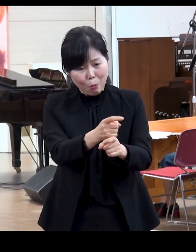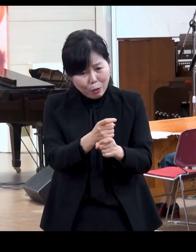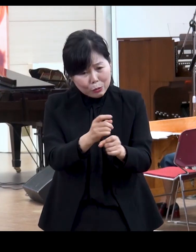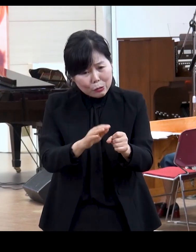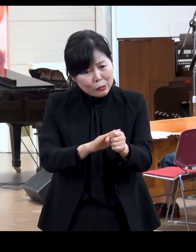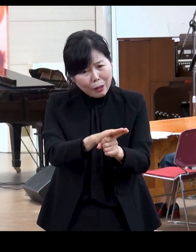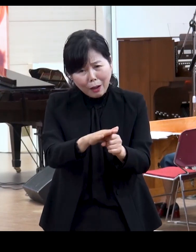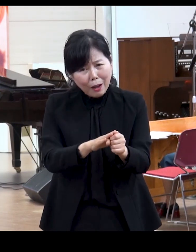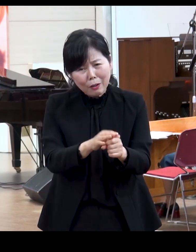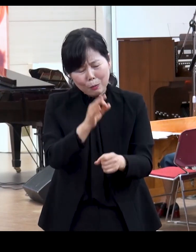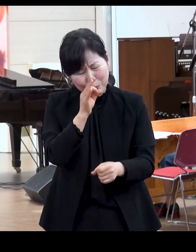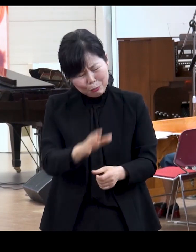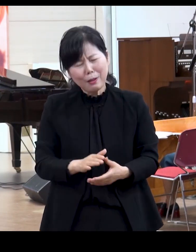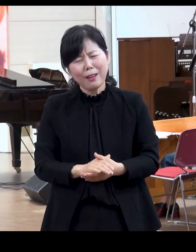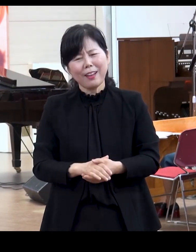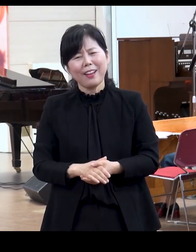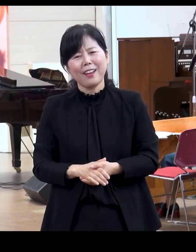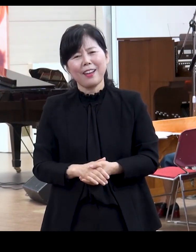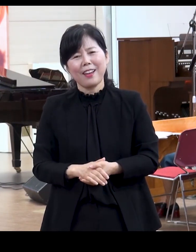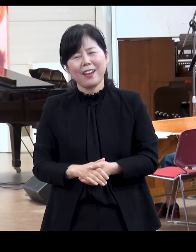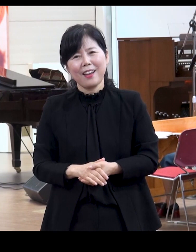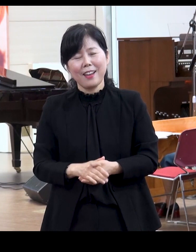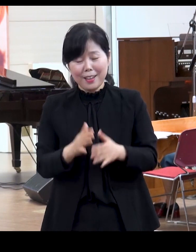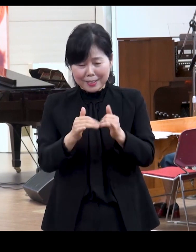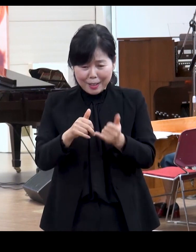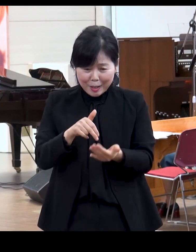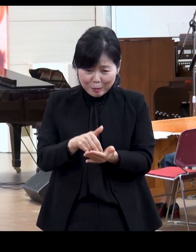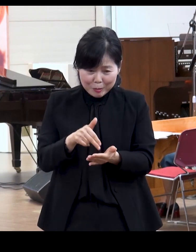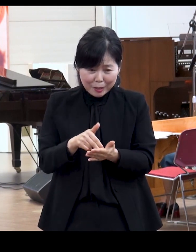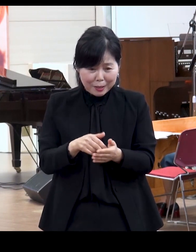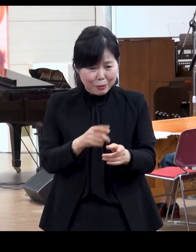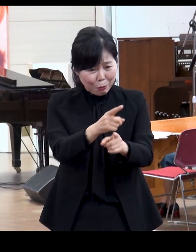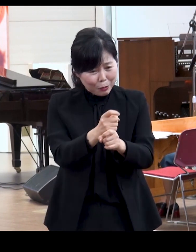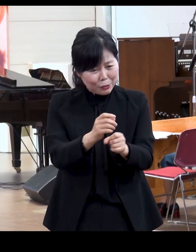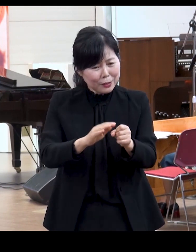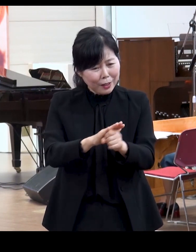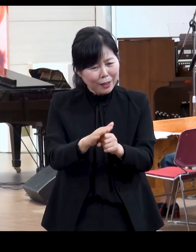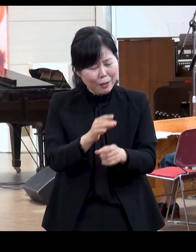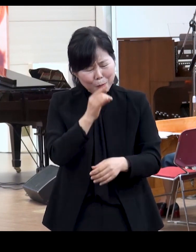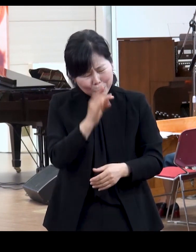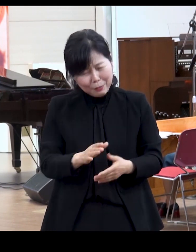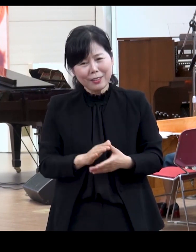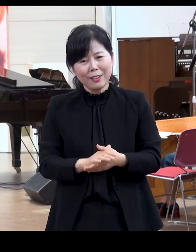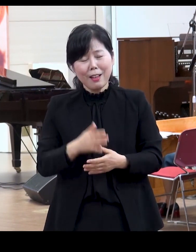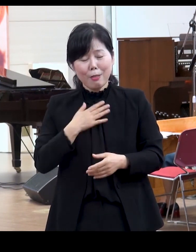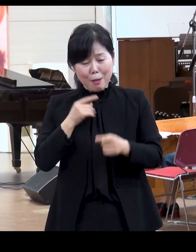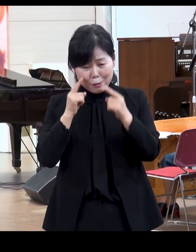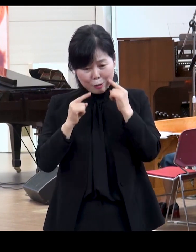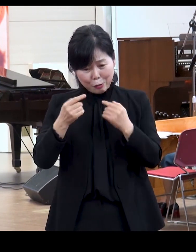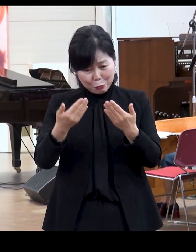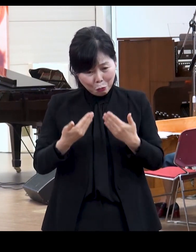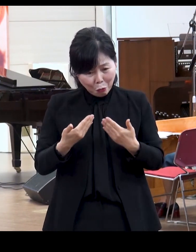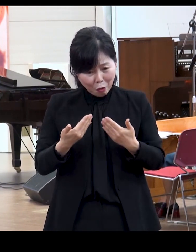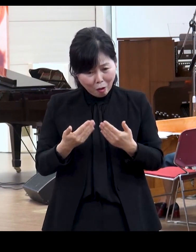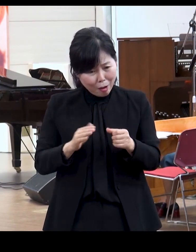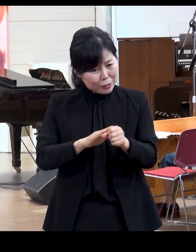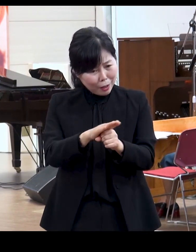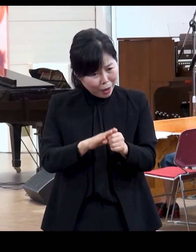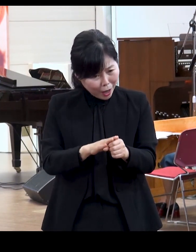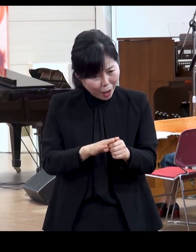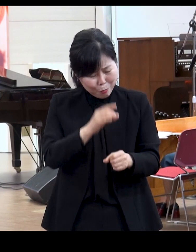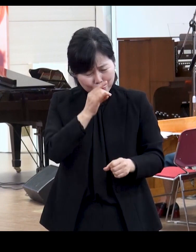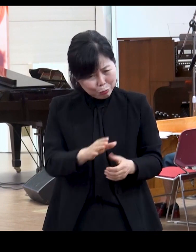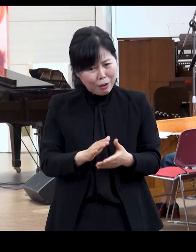여러분, 원수를 사랑할 수는 없어요. 인간으로는 불가능한 이야기입니다. 나에게 상처 주는 그 사람을 사랑할